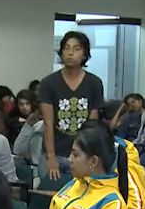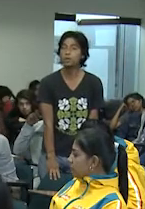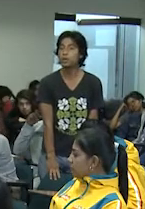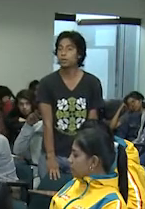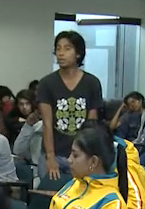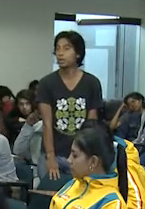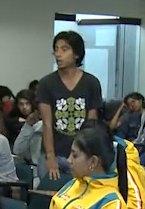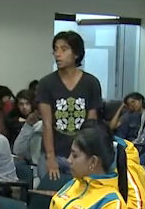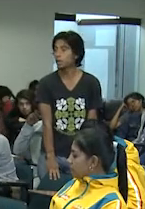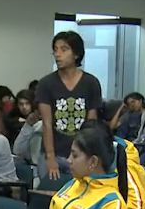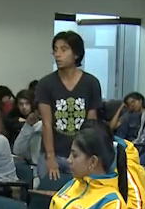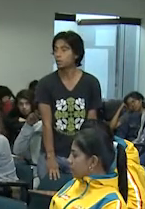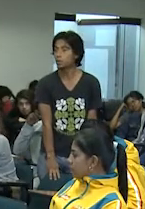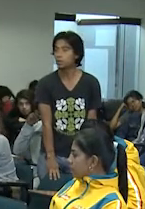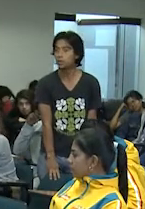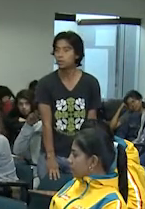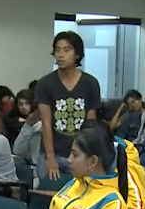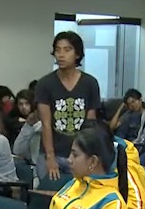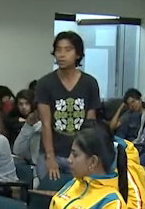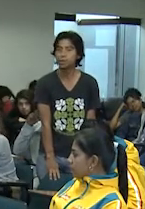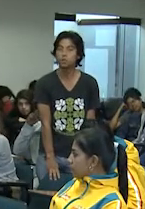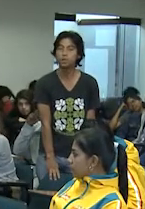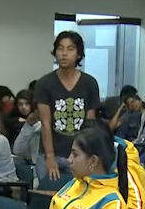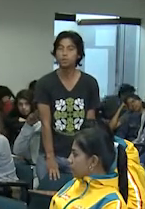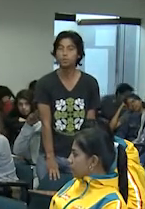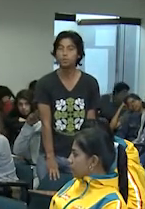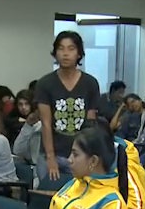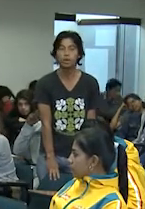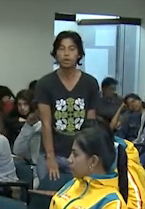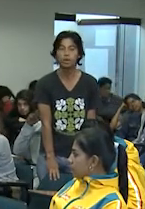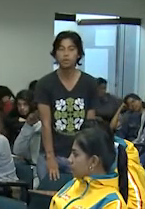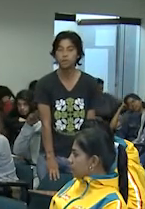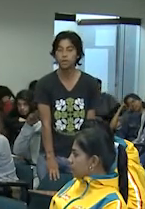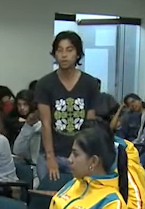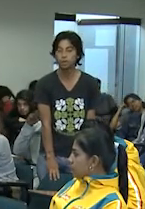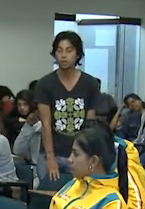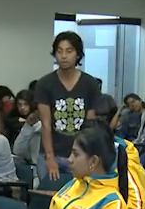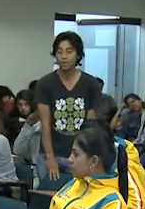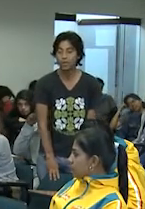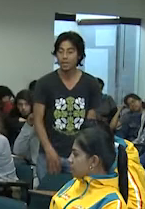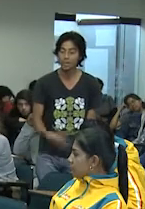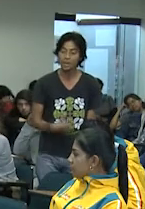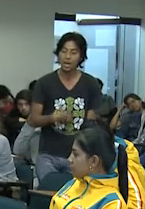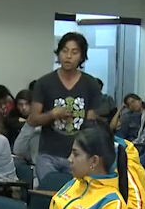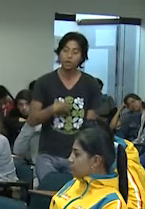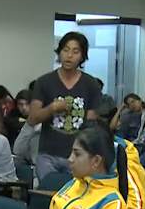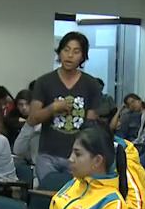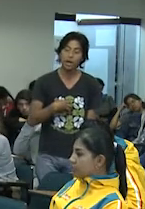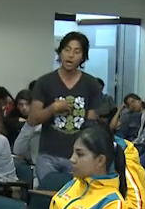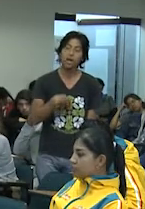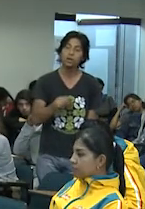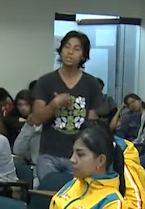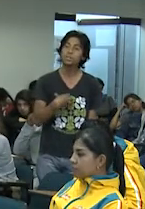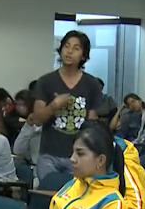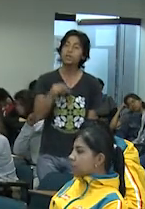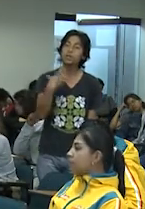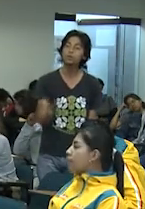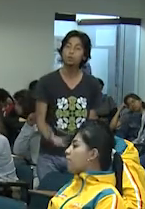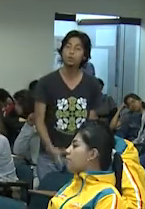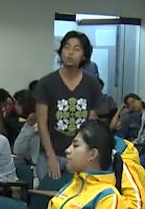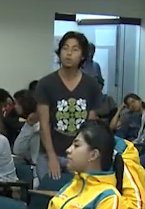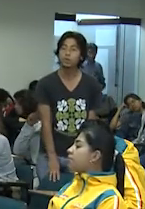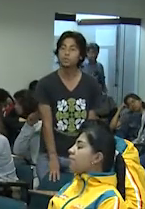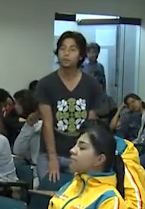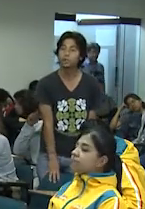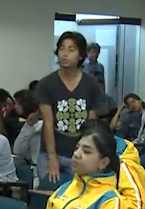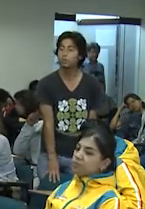sigue aún vigente la idea de la aldea de Paz Bacatá, y el compañero lo que plantea es que ya al haberse abierto